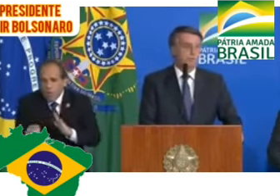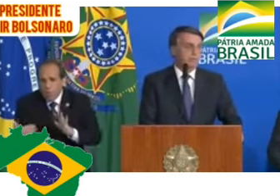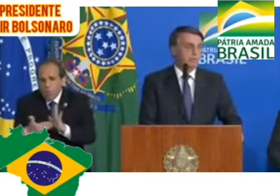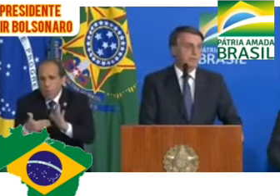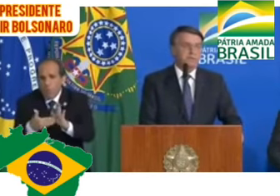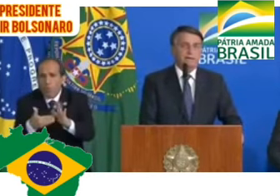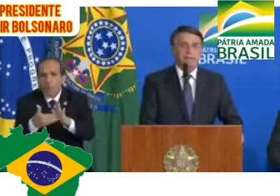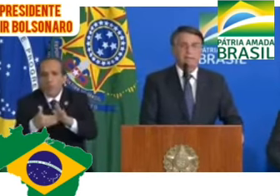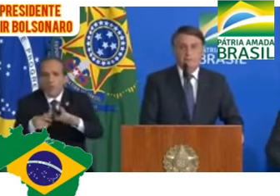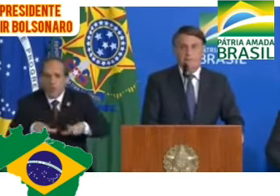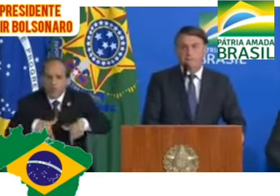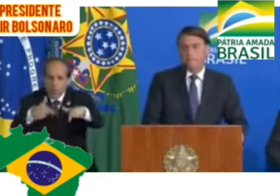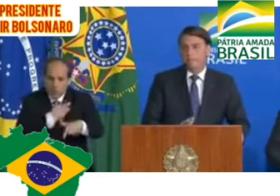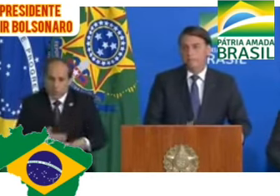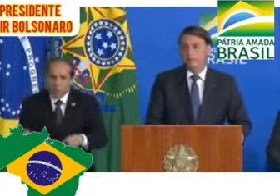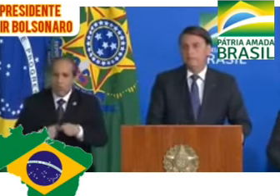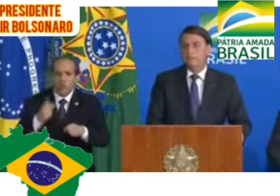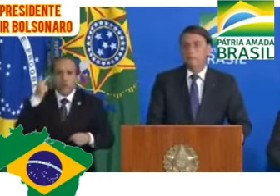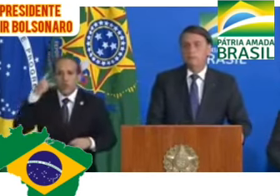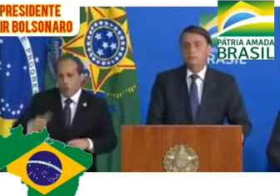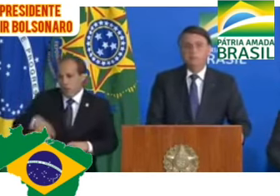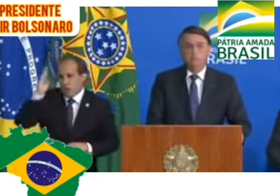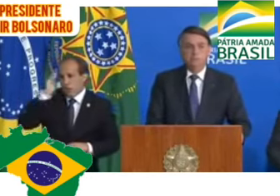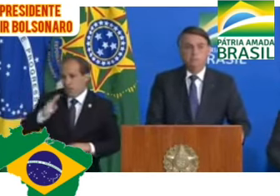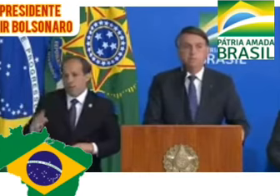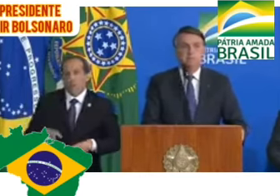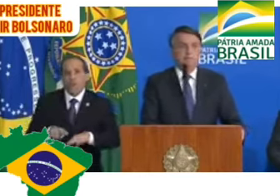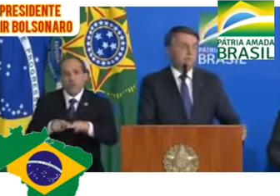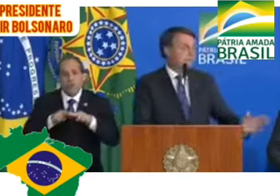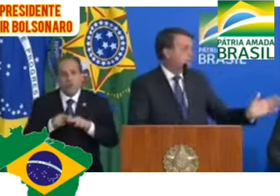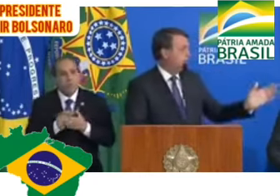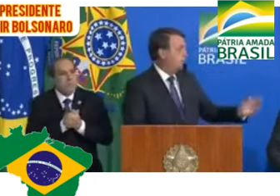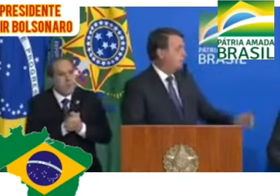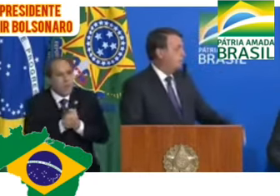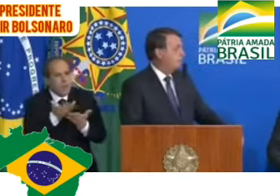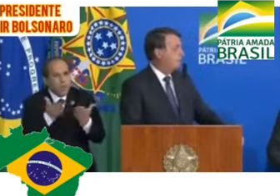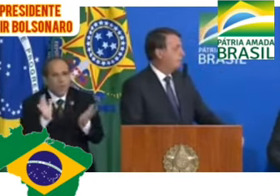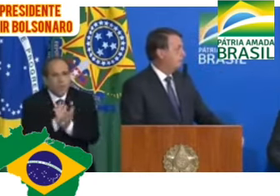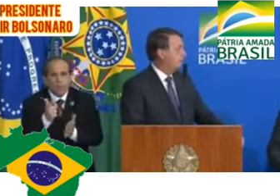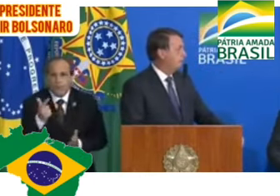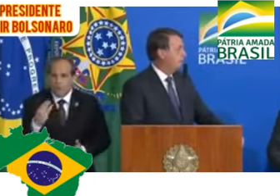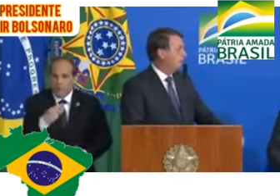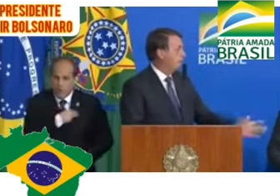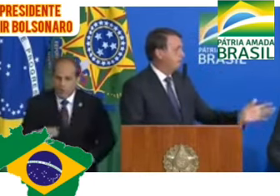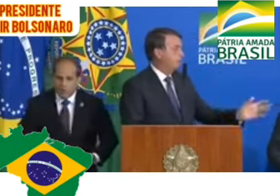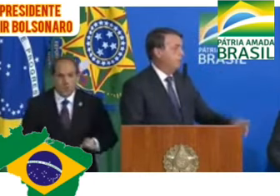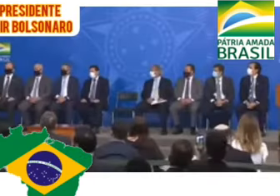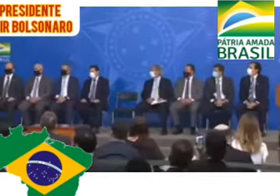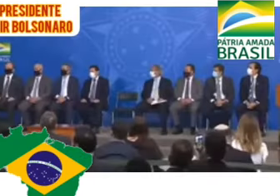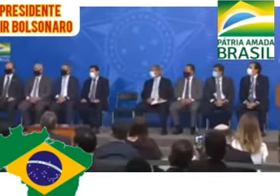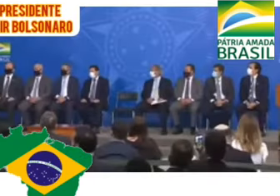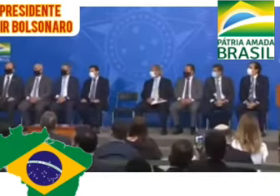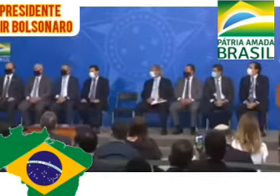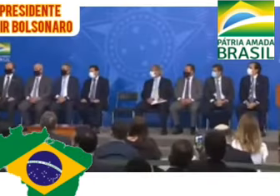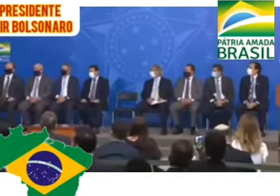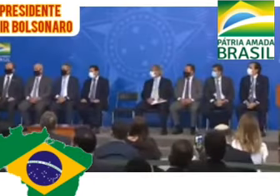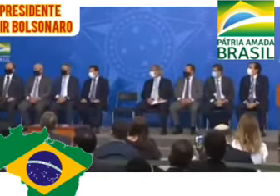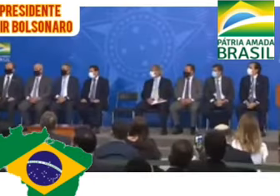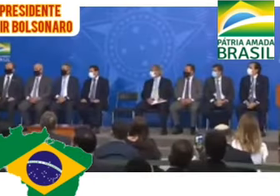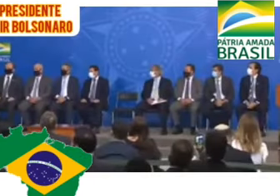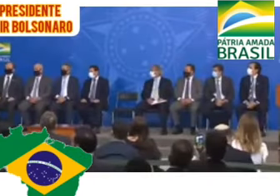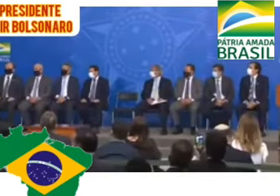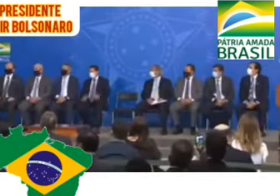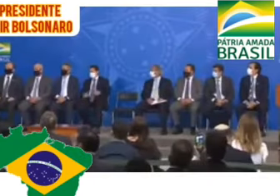que voltemos à normalidade no Brasil. Assim sendo, eu cumprimento meus 23 ministros, bem como os presidentes de bancos, aqui bem